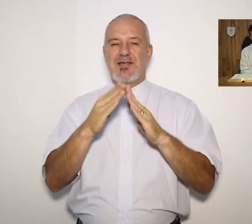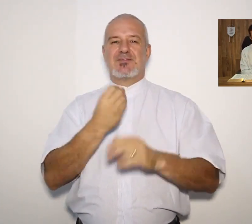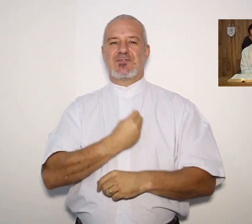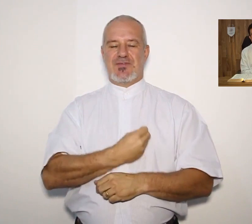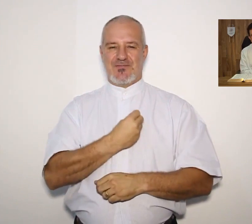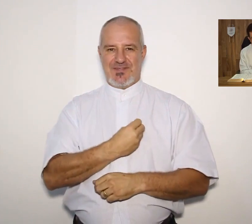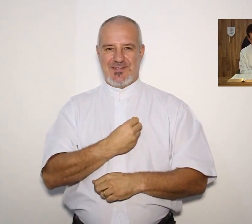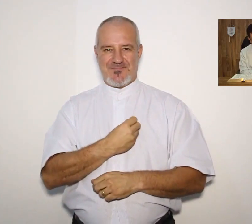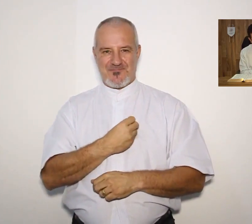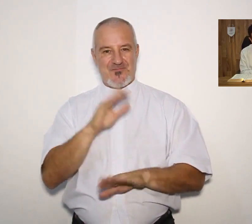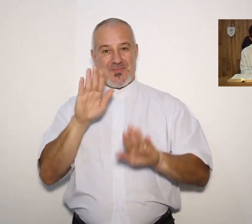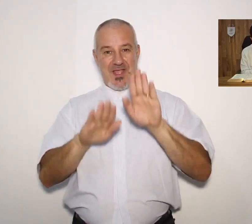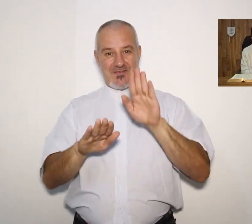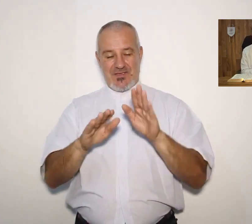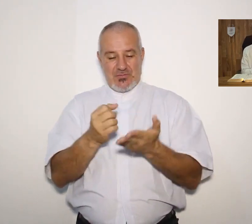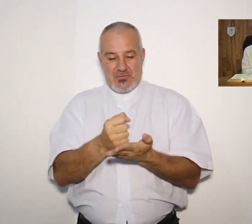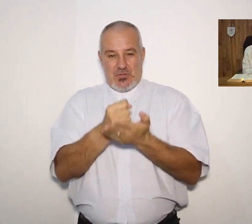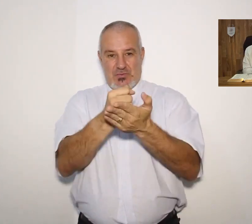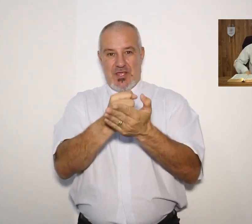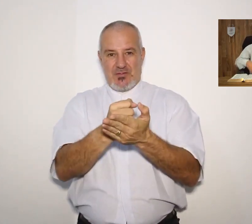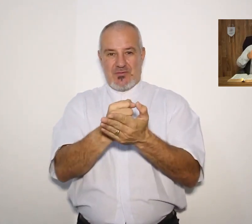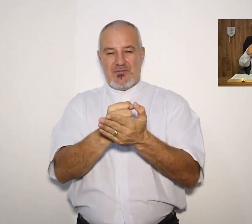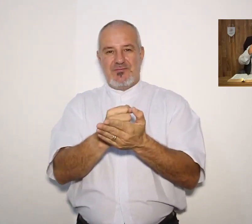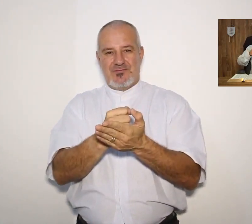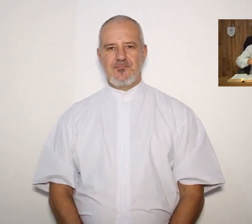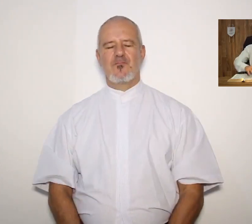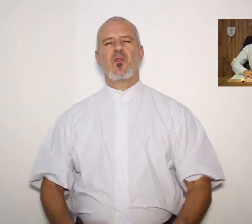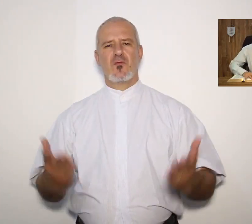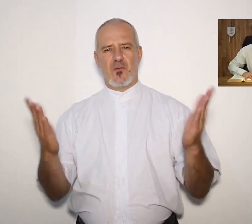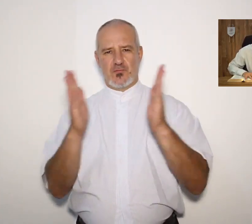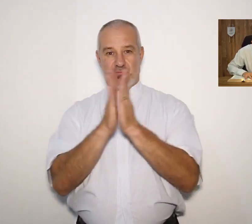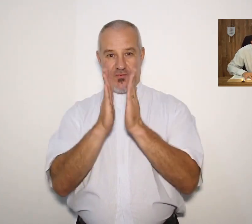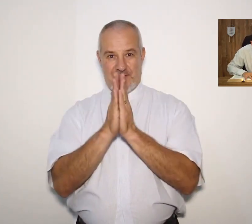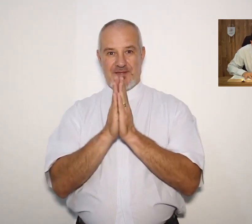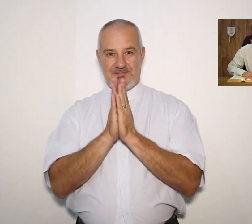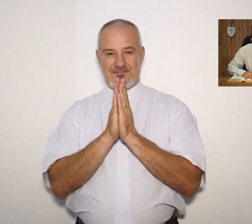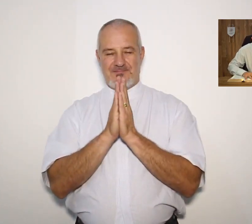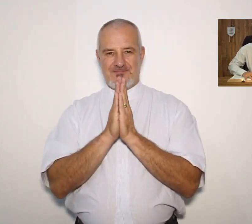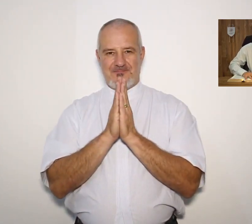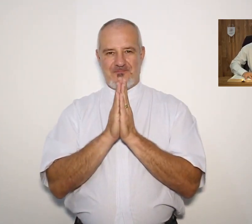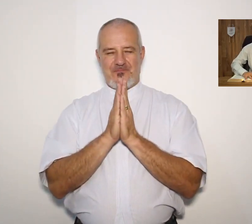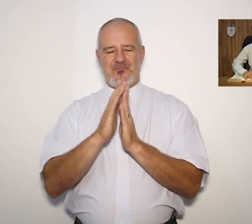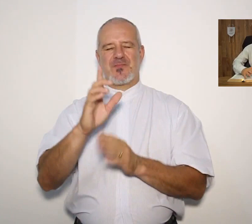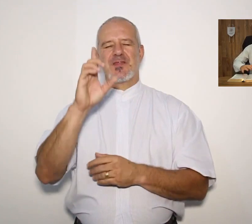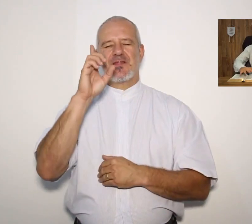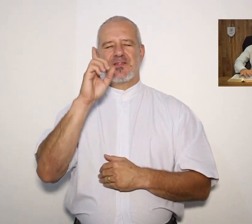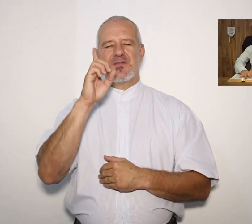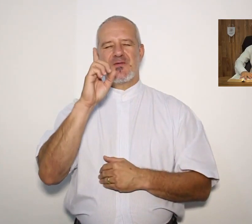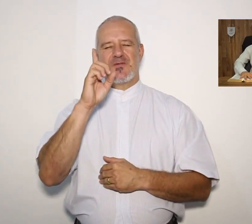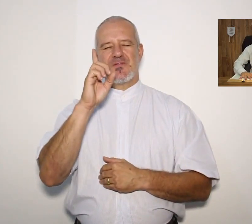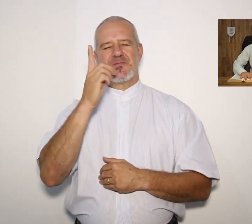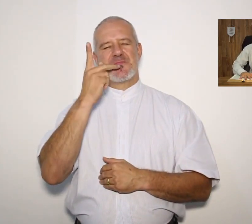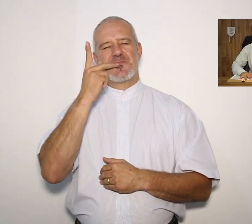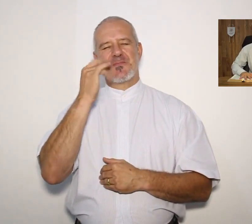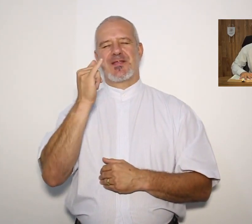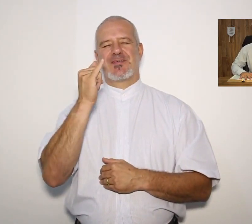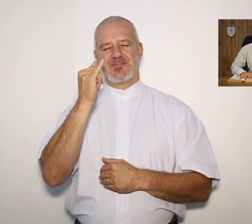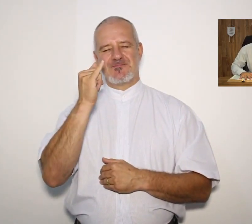vezes te carregado no colo. Oremos ao Senhor. Ó Deus querido, Deus